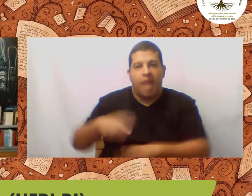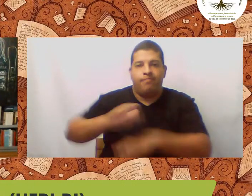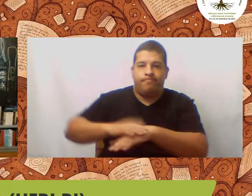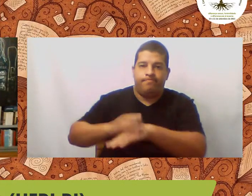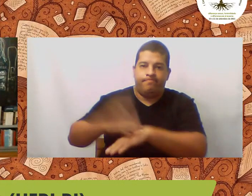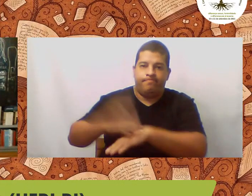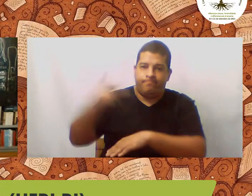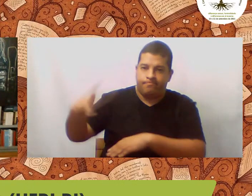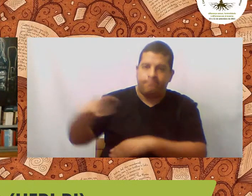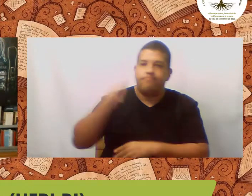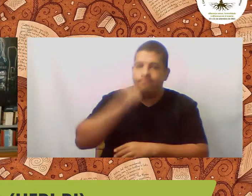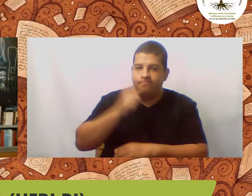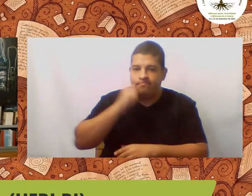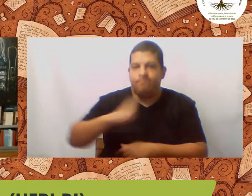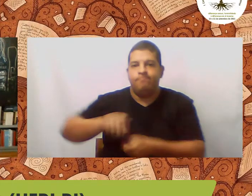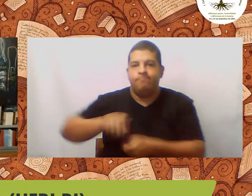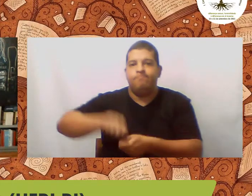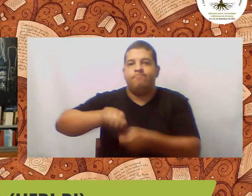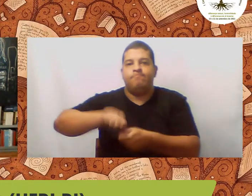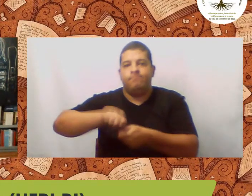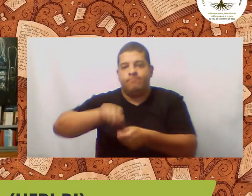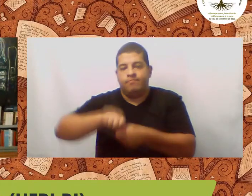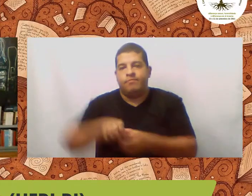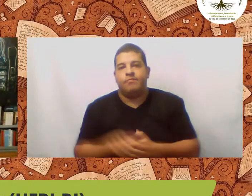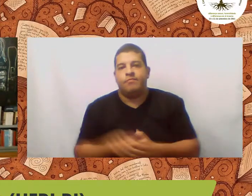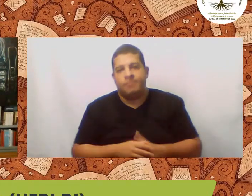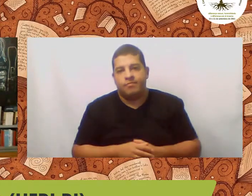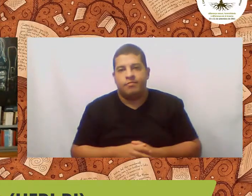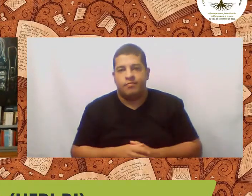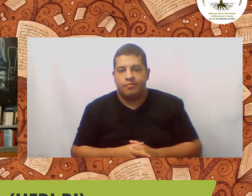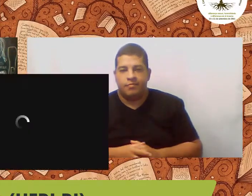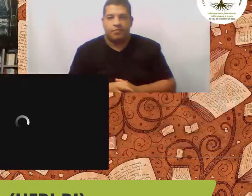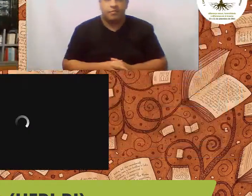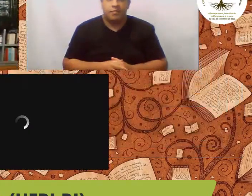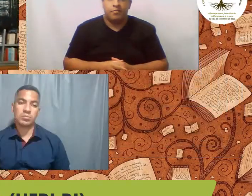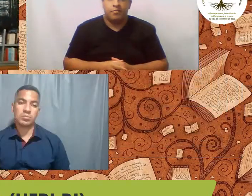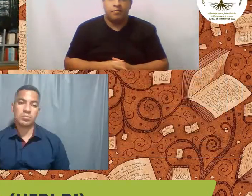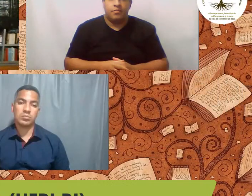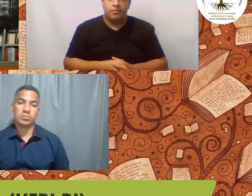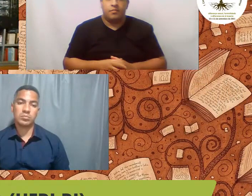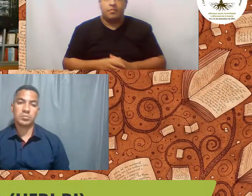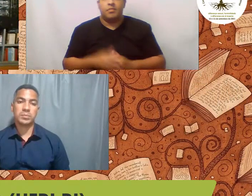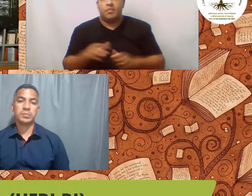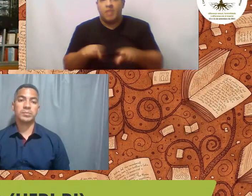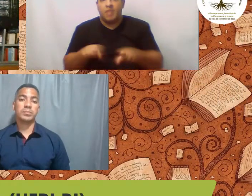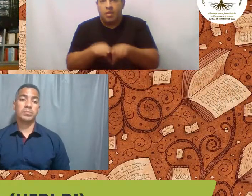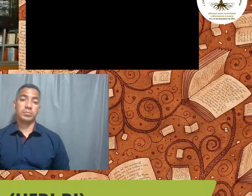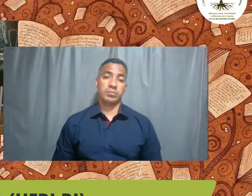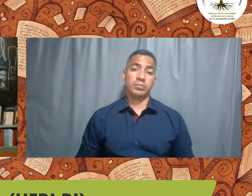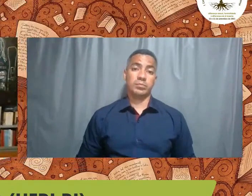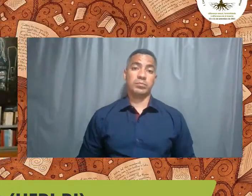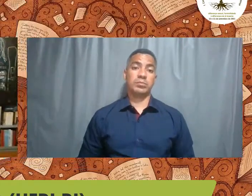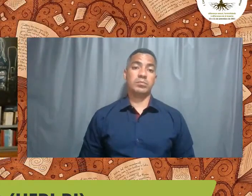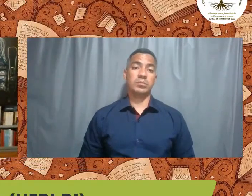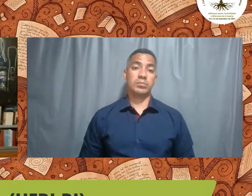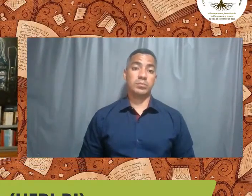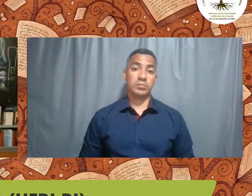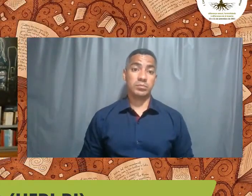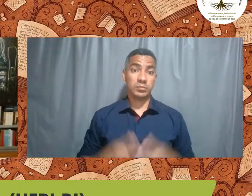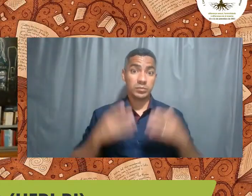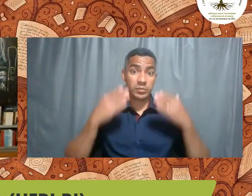aí por essa política, né, da Organização das Nações Unidas, né, mostrando esse